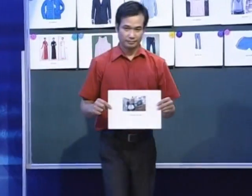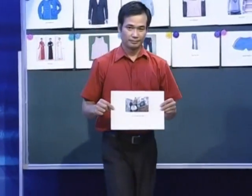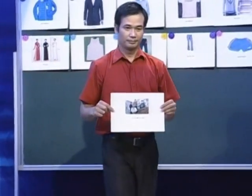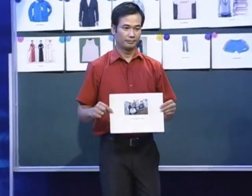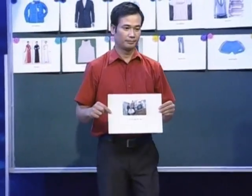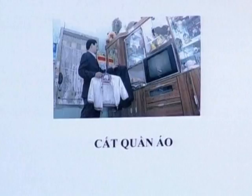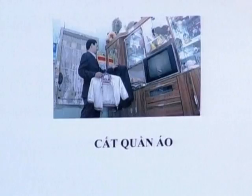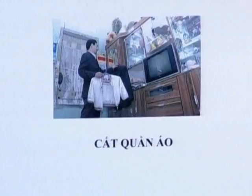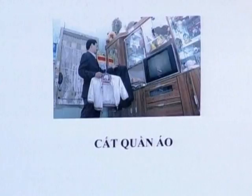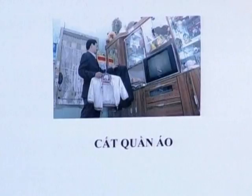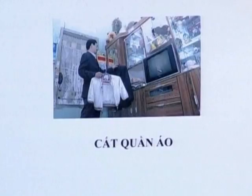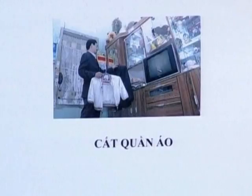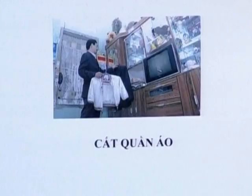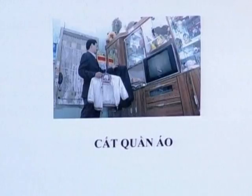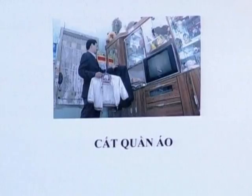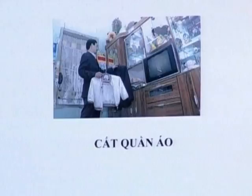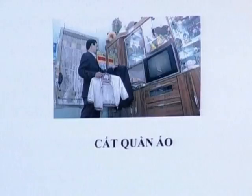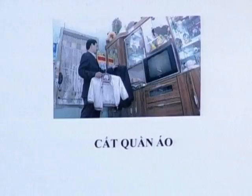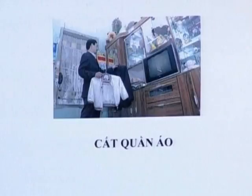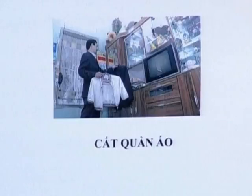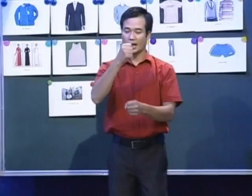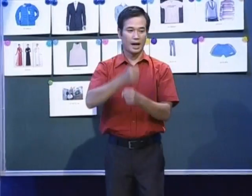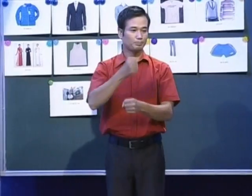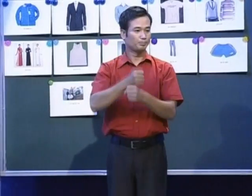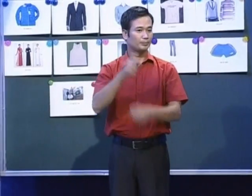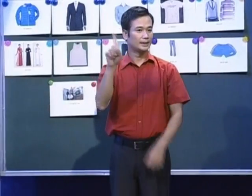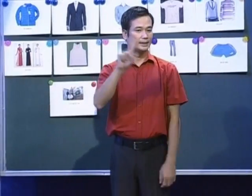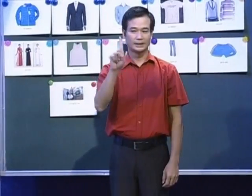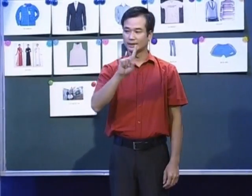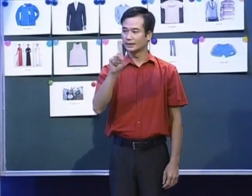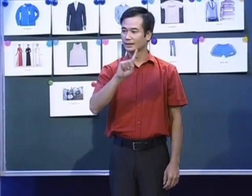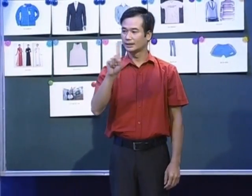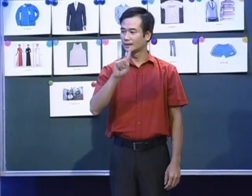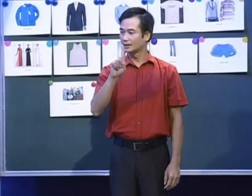Hãy cùng quan sát bức tranh trên tay thầy và cho thầy biết. Chú đang làm gì nhỉ?